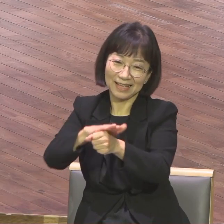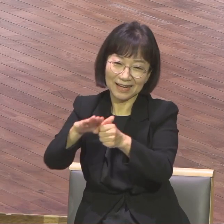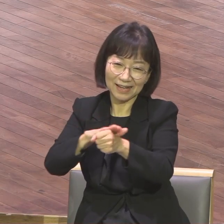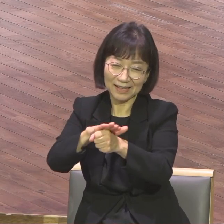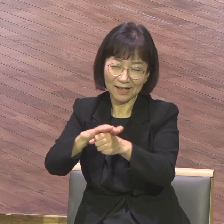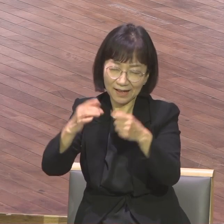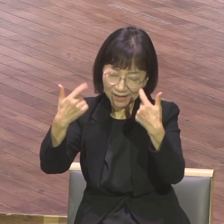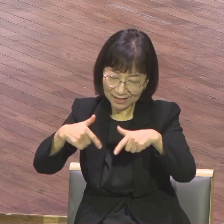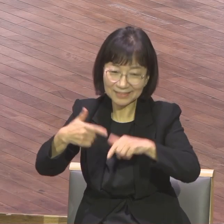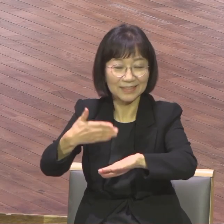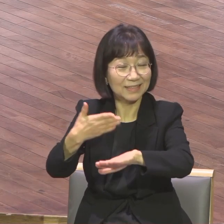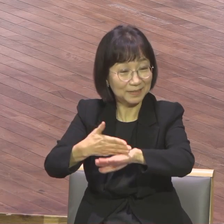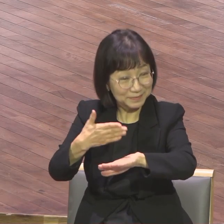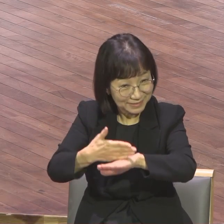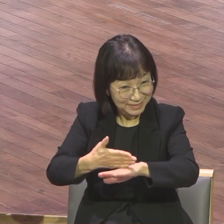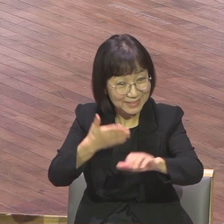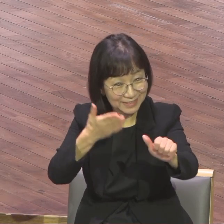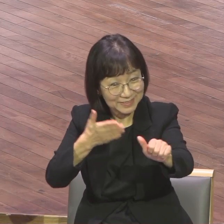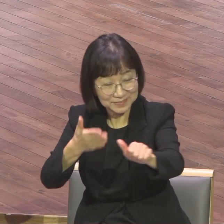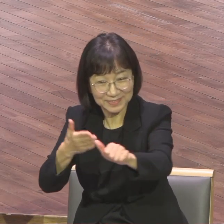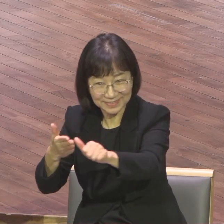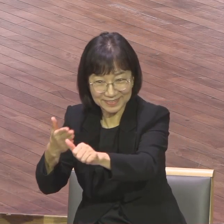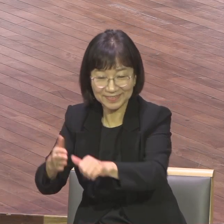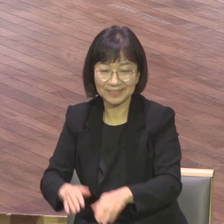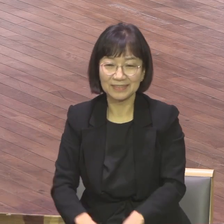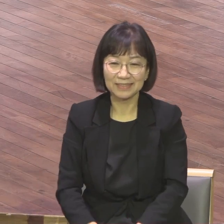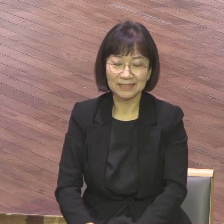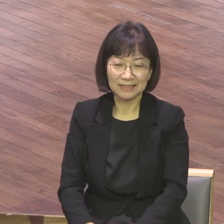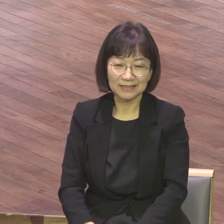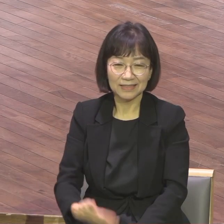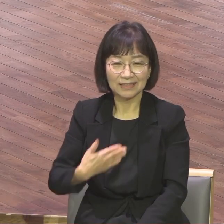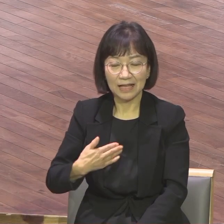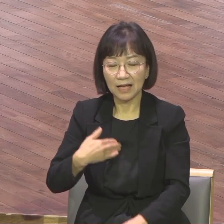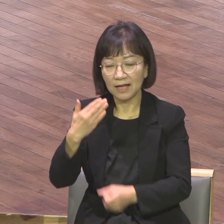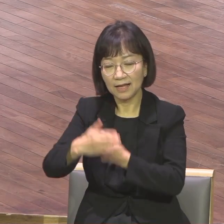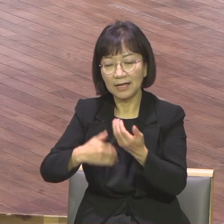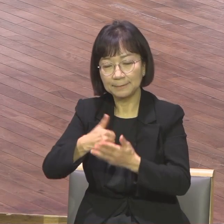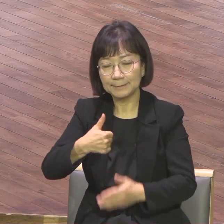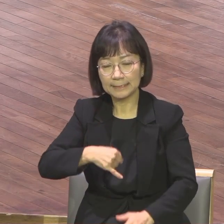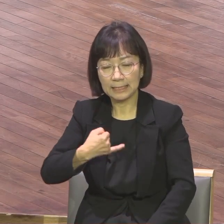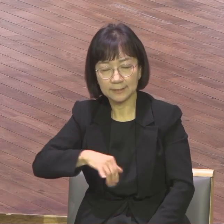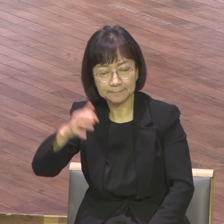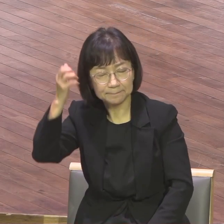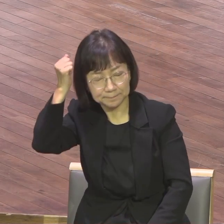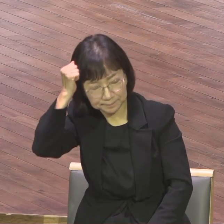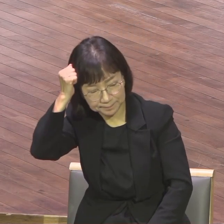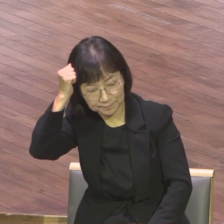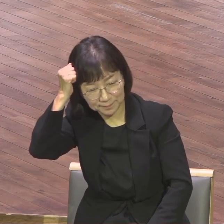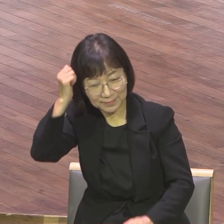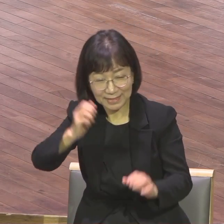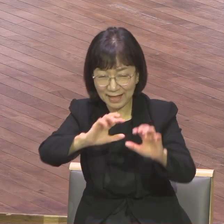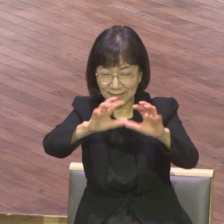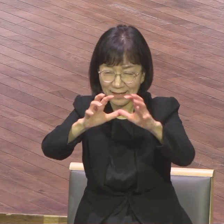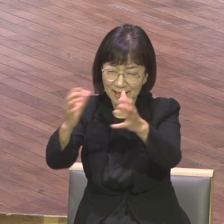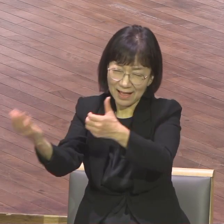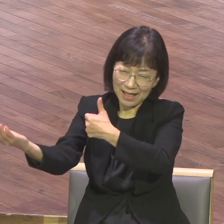감사하면서 회복된 이 신분을 실제로 누리면서 만국으로 기업을